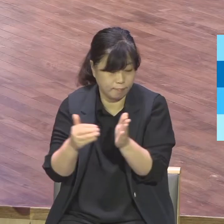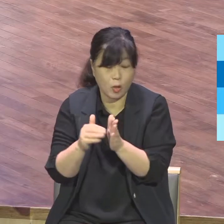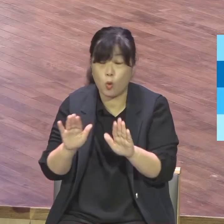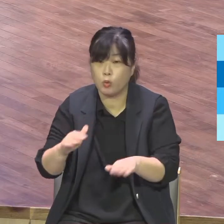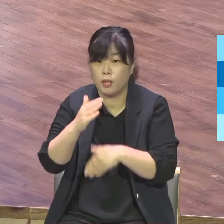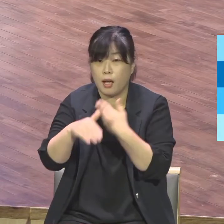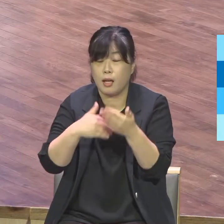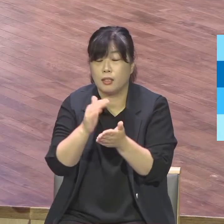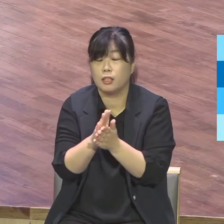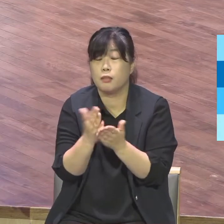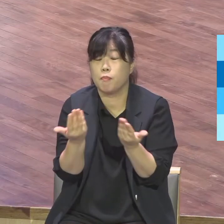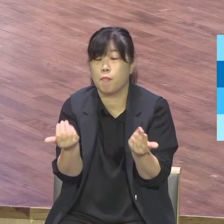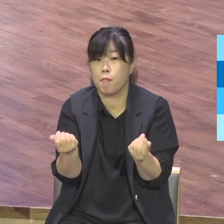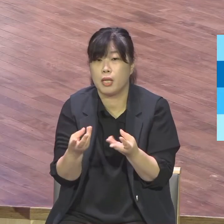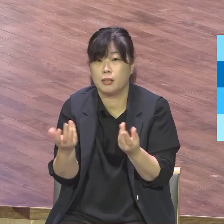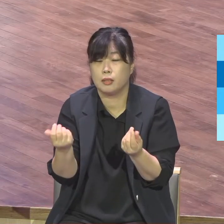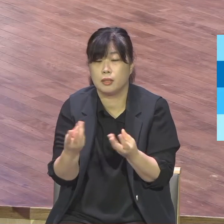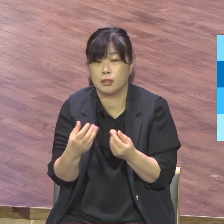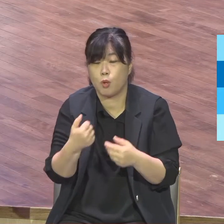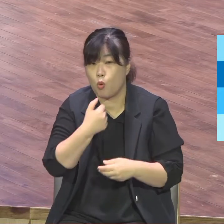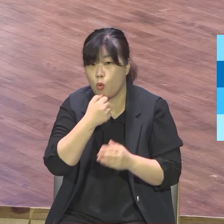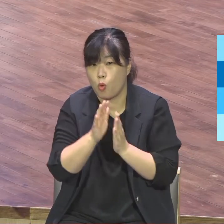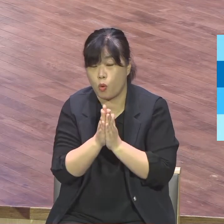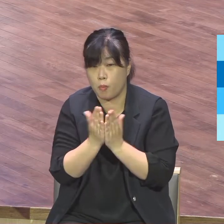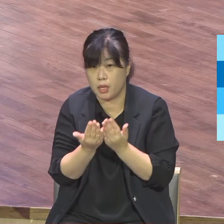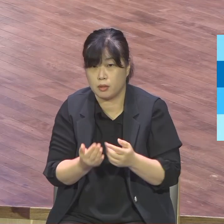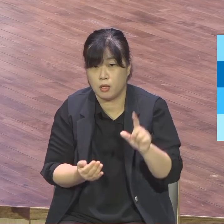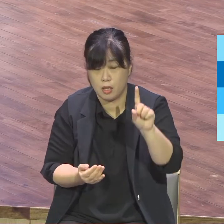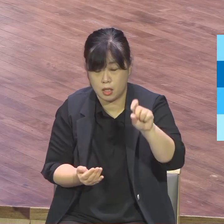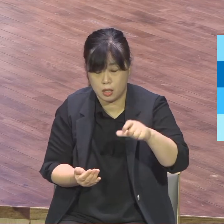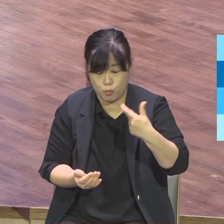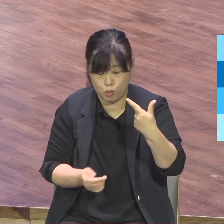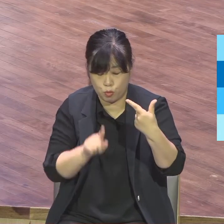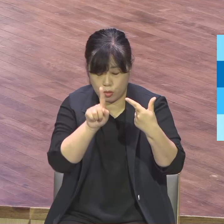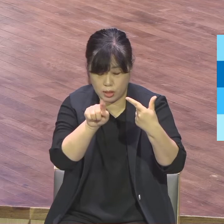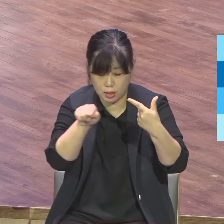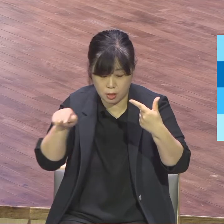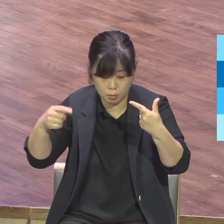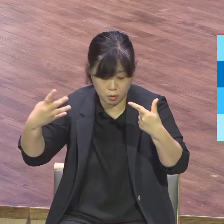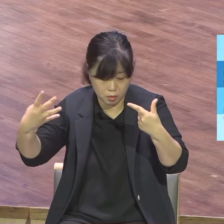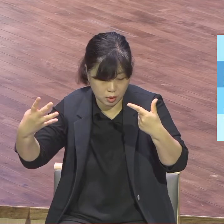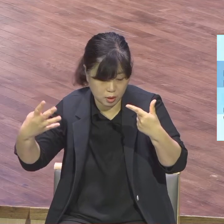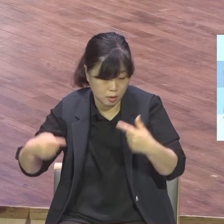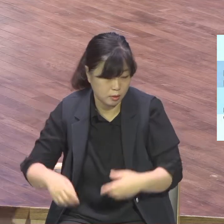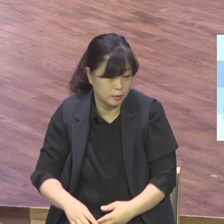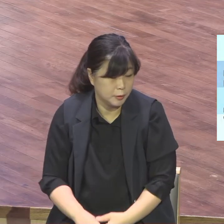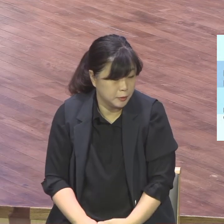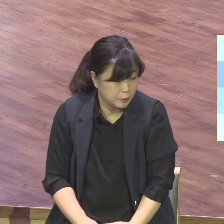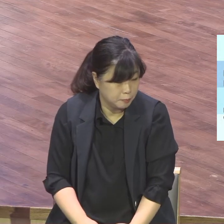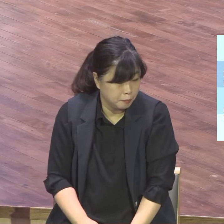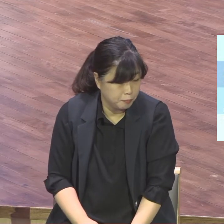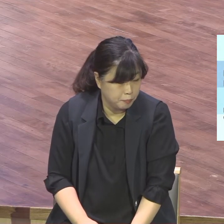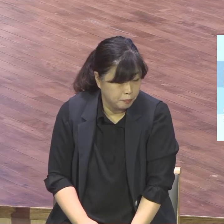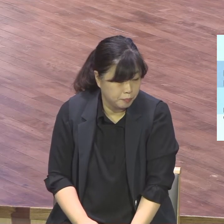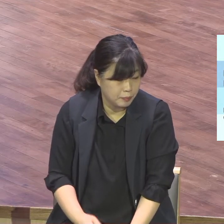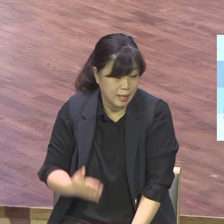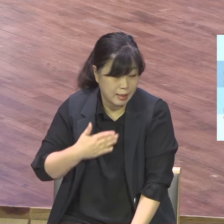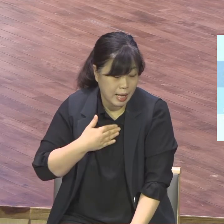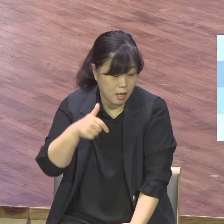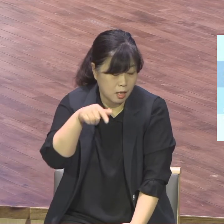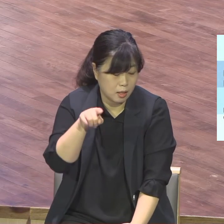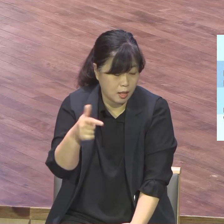오늘 은혜 받고 성취될 하나님 말씀은 로마서 16장 1절에서 4절까지 말씀입니다.